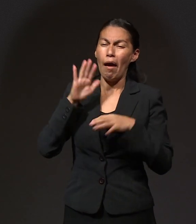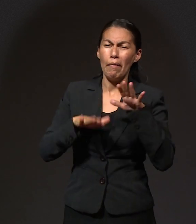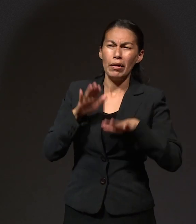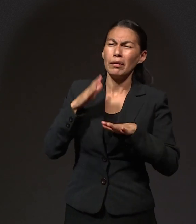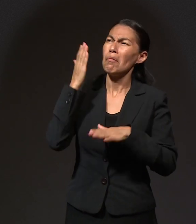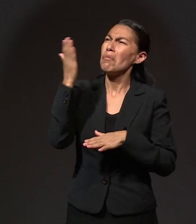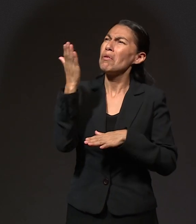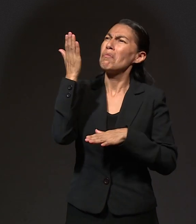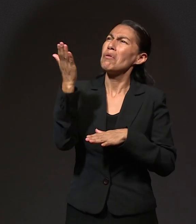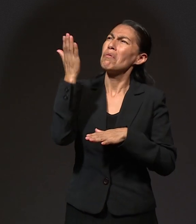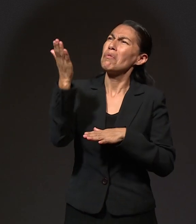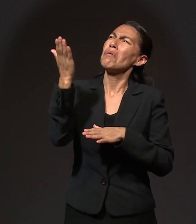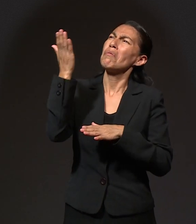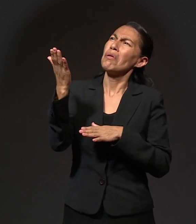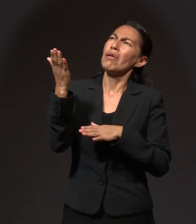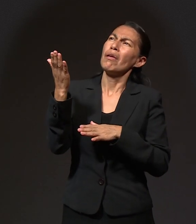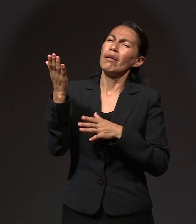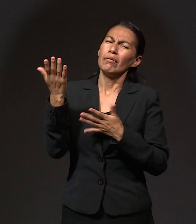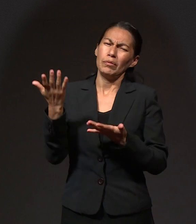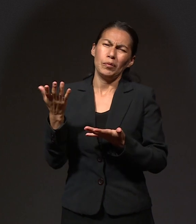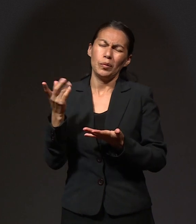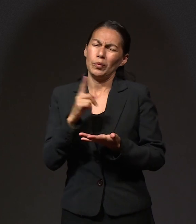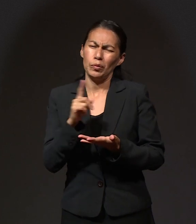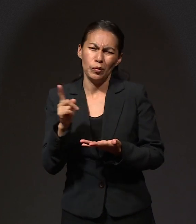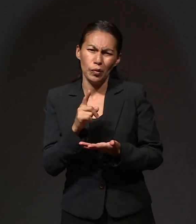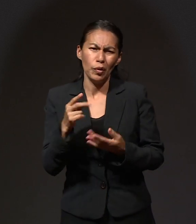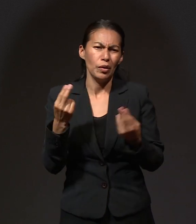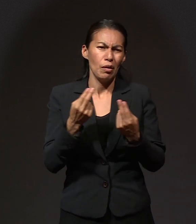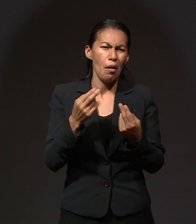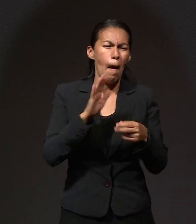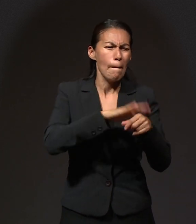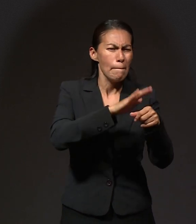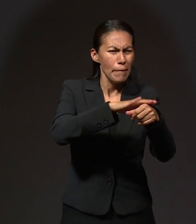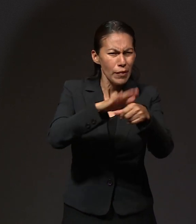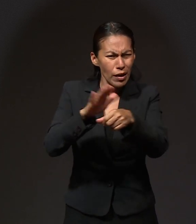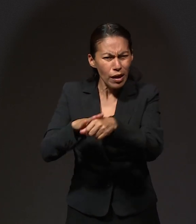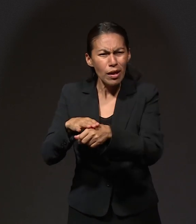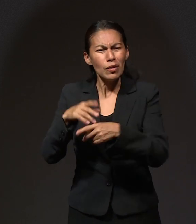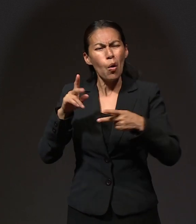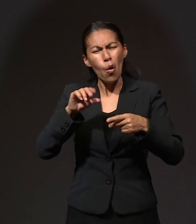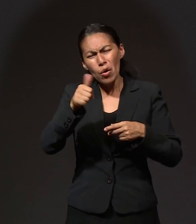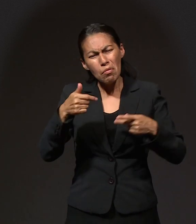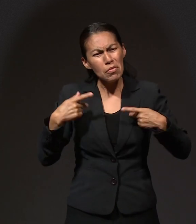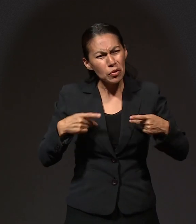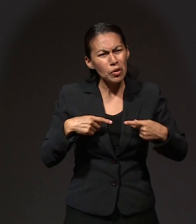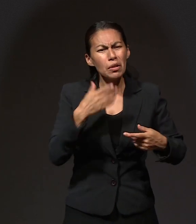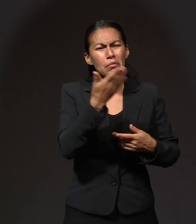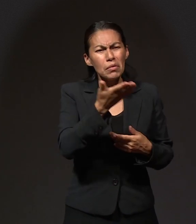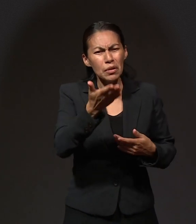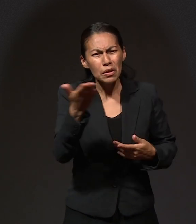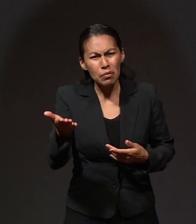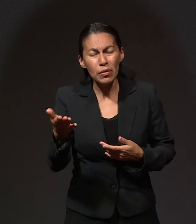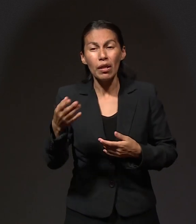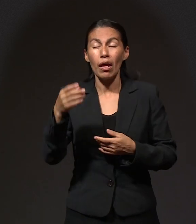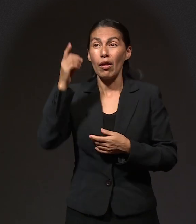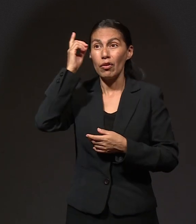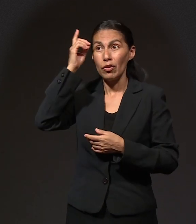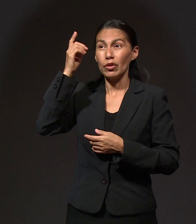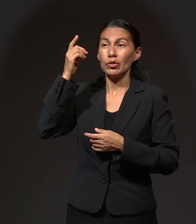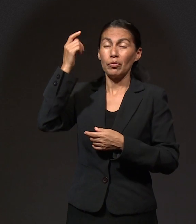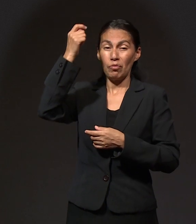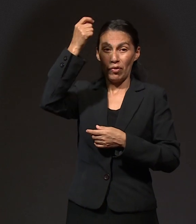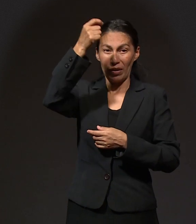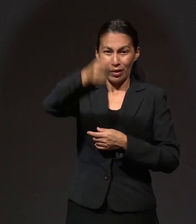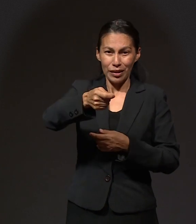orar por otras personas, y menos por nosotros. ¿Por qué? Porque nosotros interceder por otros, estamos siendo un canal de bendición para otras personas,